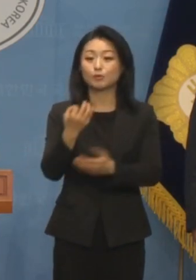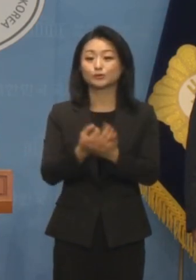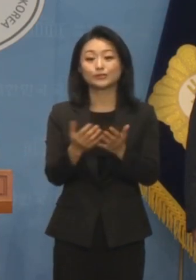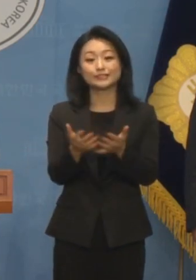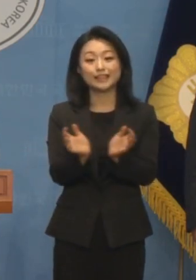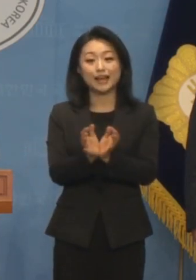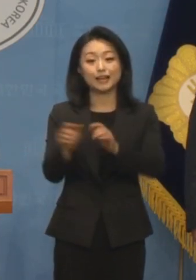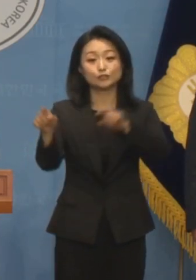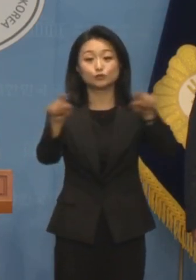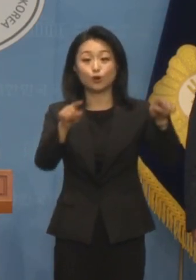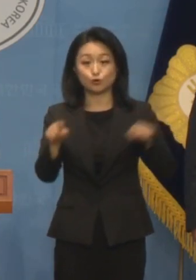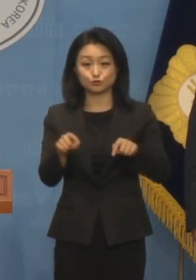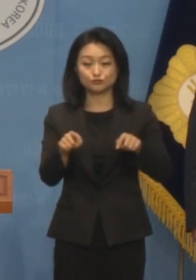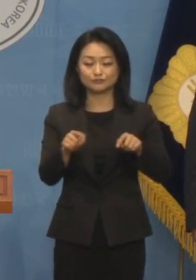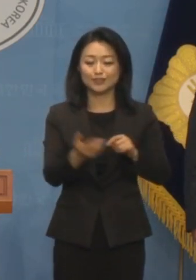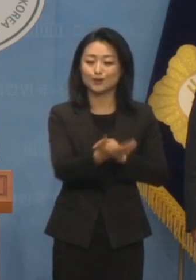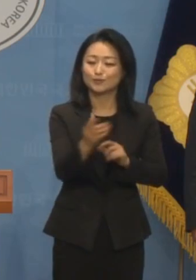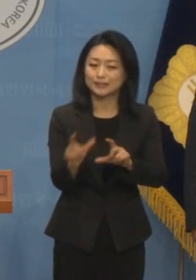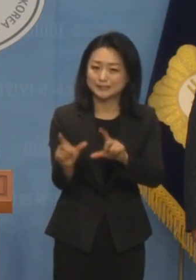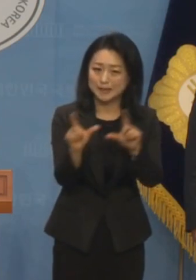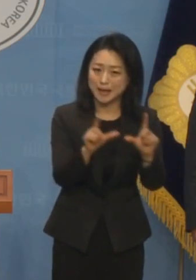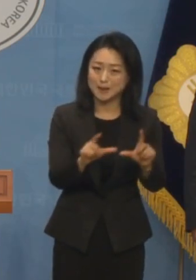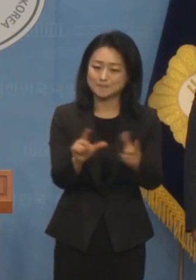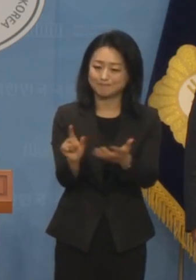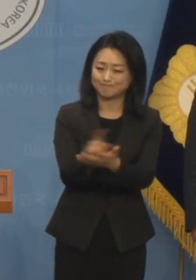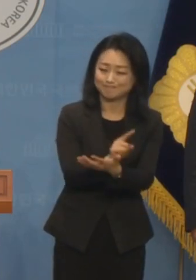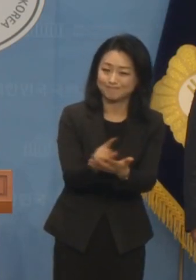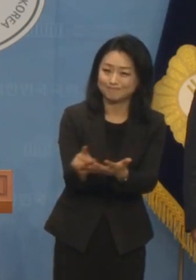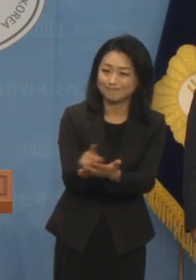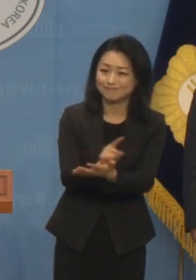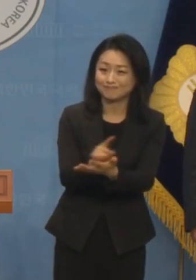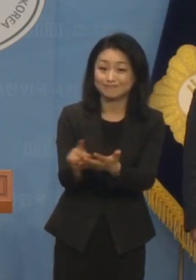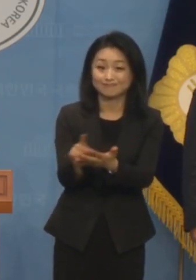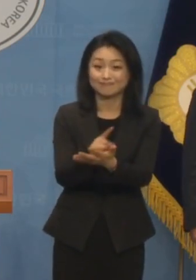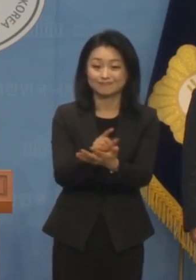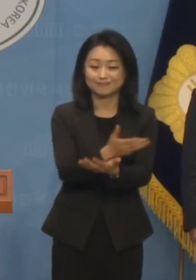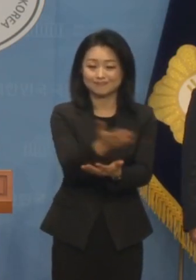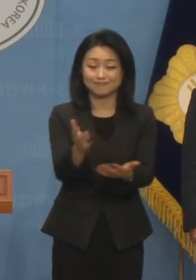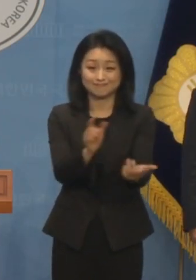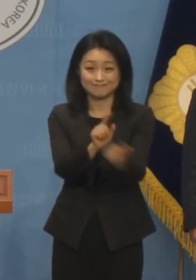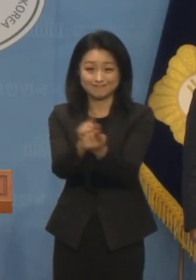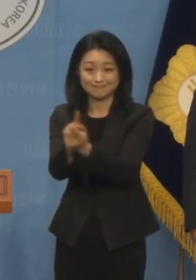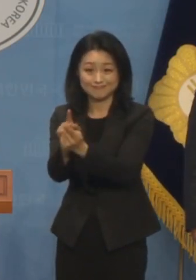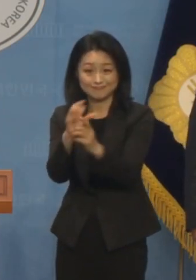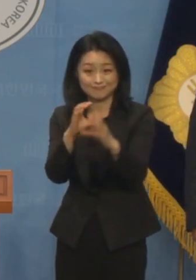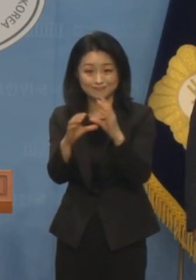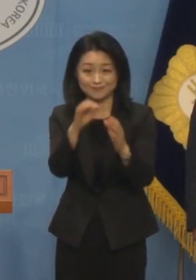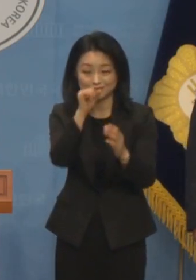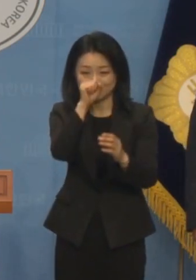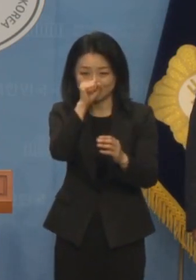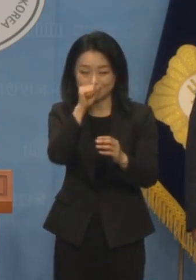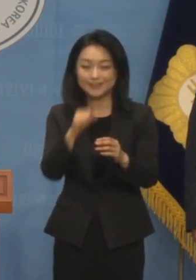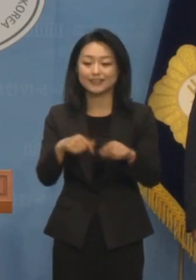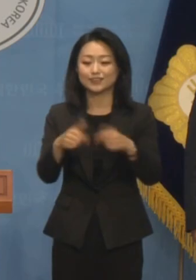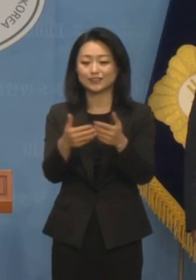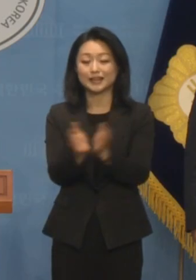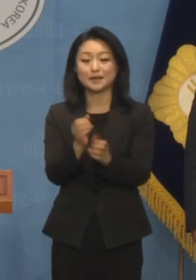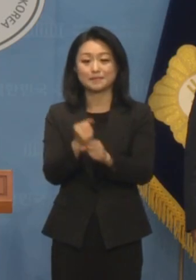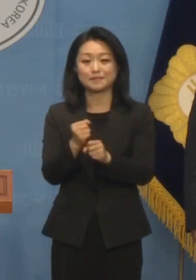기본소득당을 전국 곳곳 삶과 생활의 현장에서 시민들이 직접 만나고 소통할 수 있는 정당으로